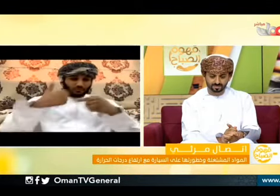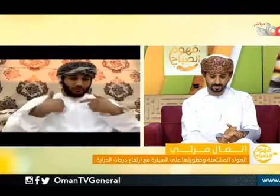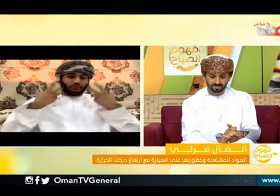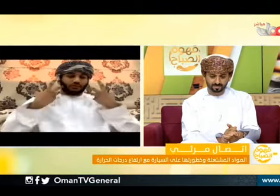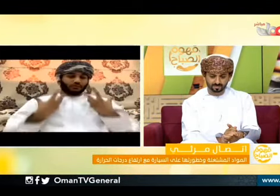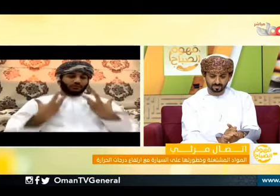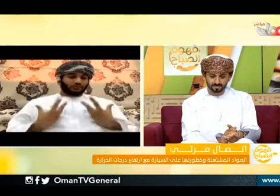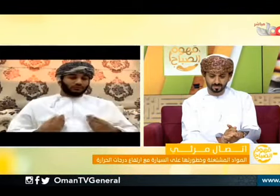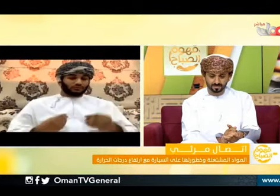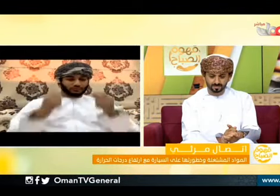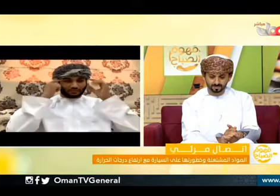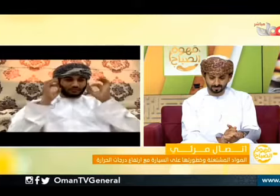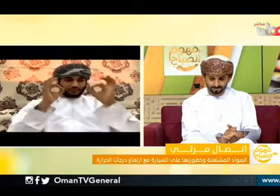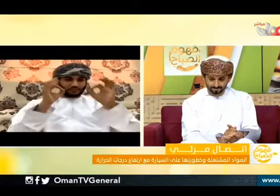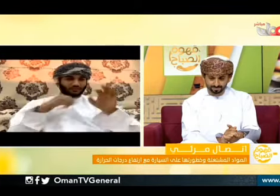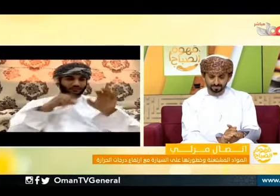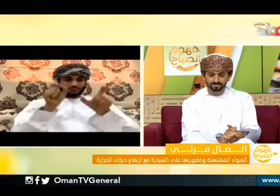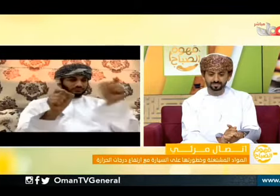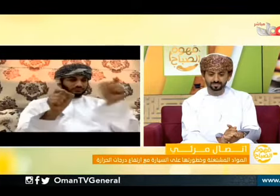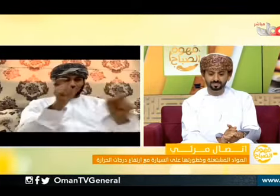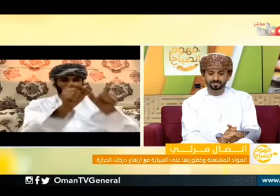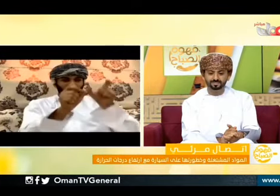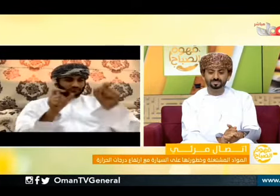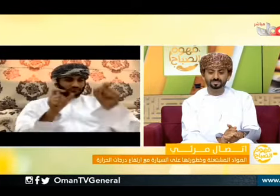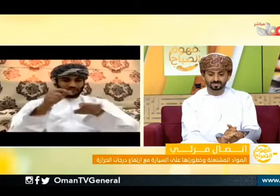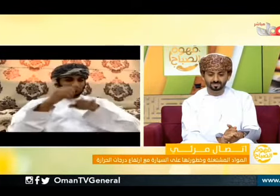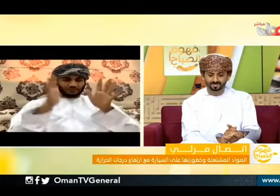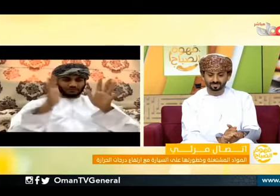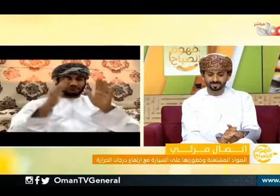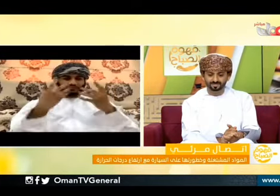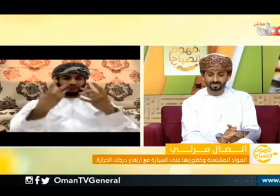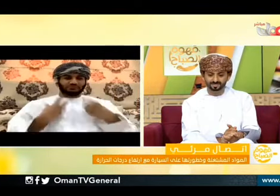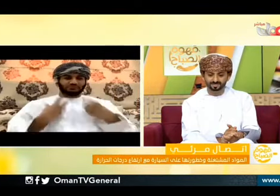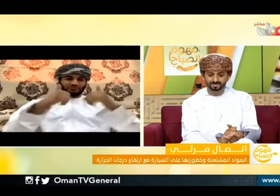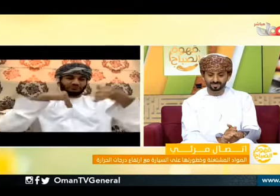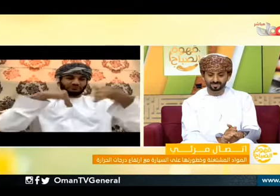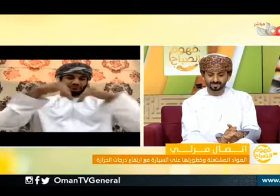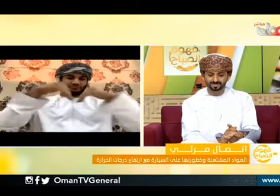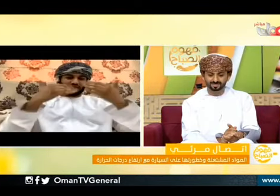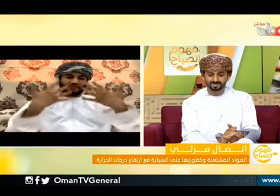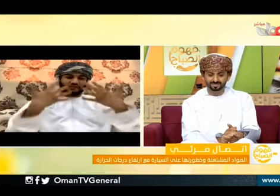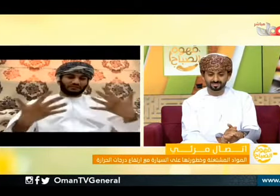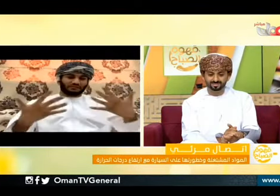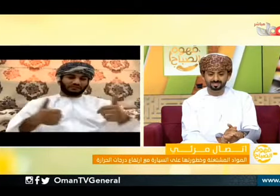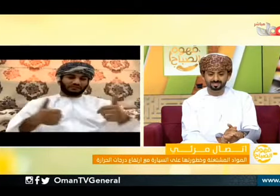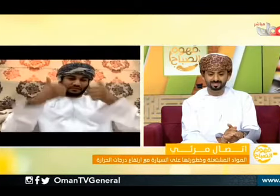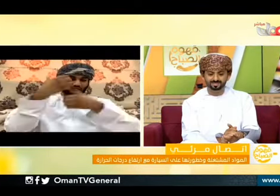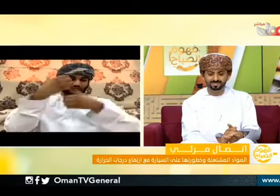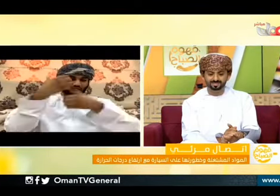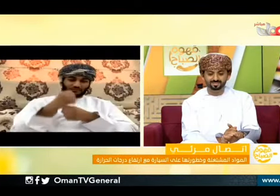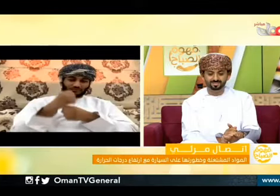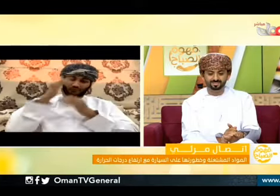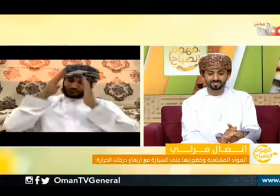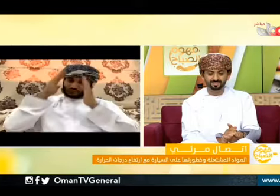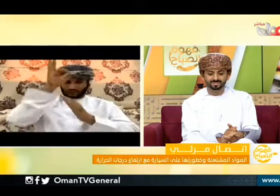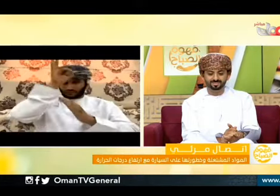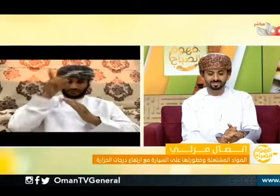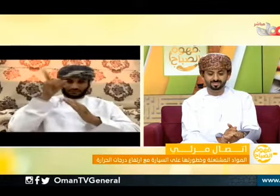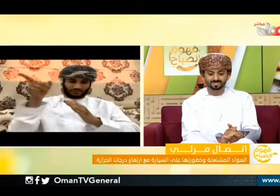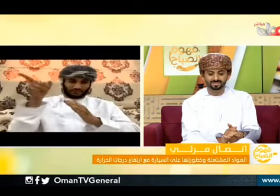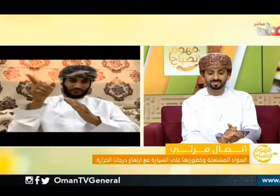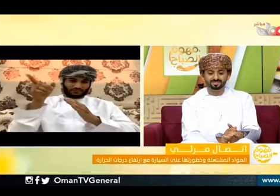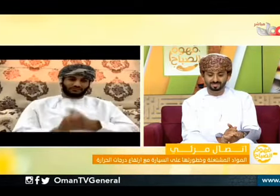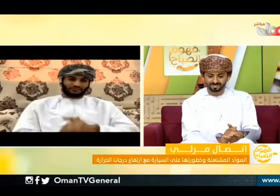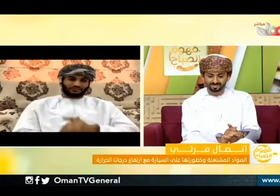الطويلة. بعد ما أخذت هذه الدورة صار عندي معرفة وتوعية تامة في كيفية ان انا احفظ على المركبة، على